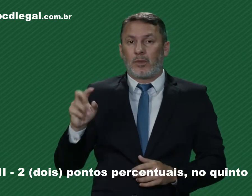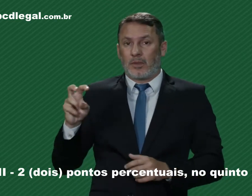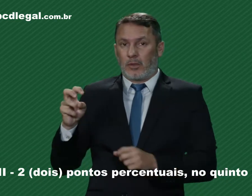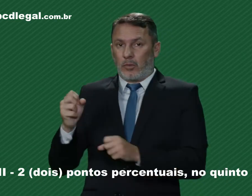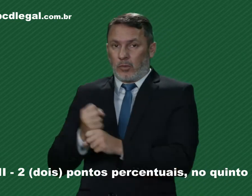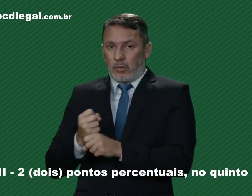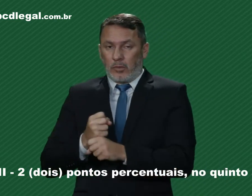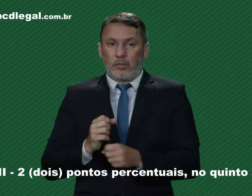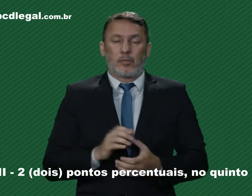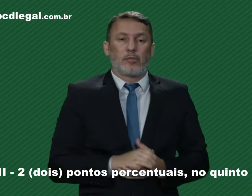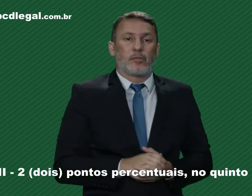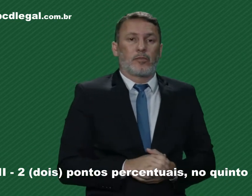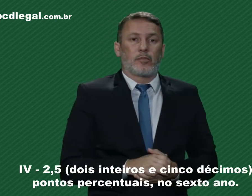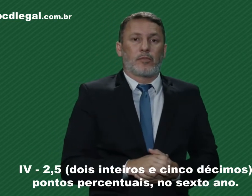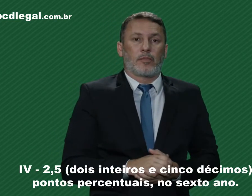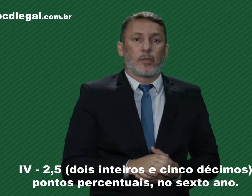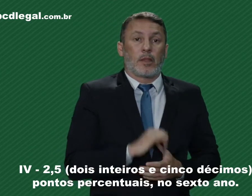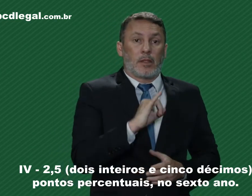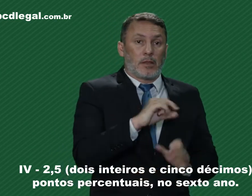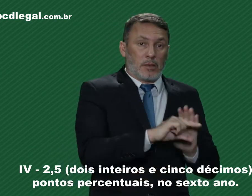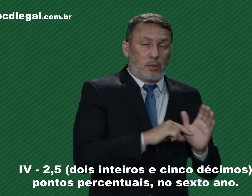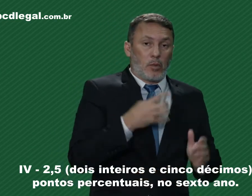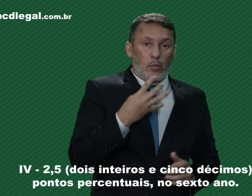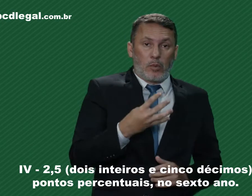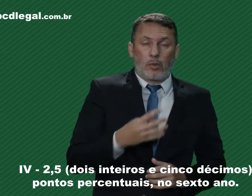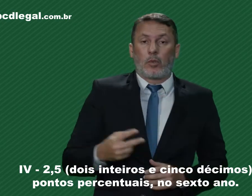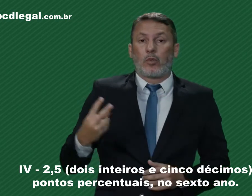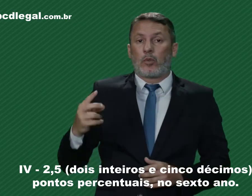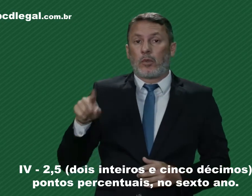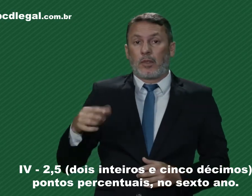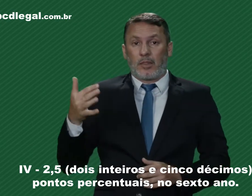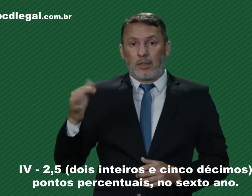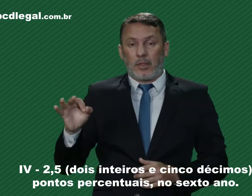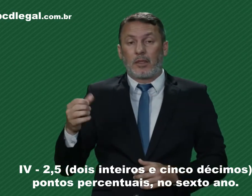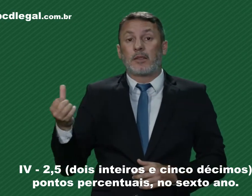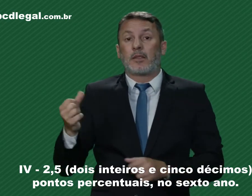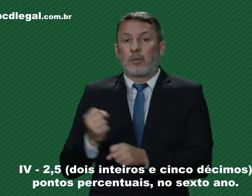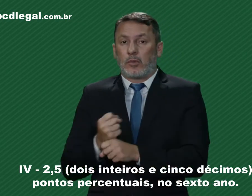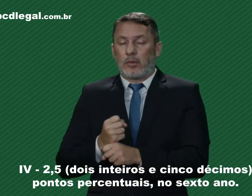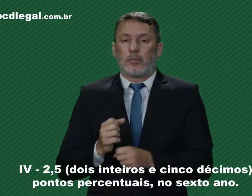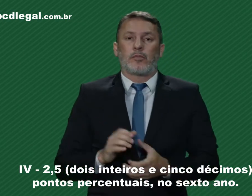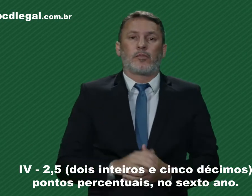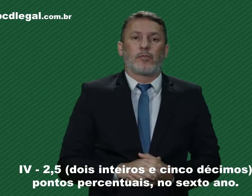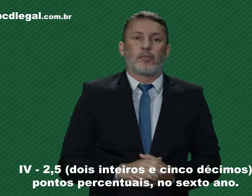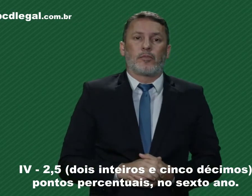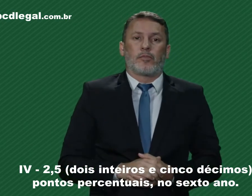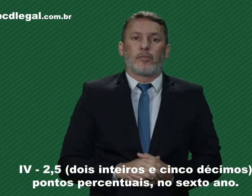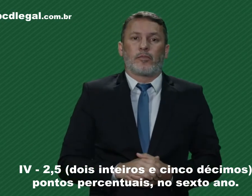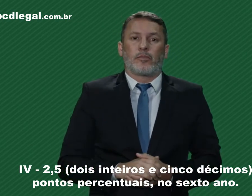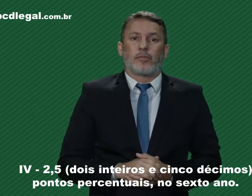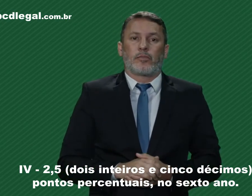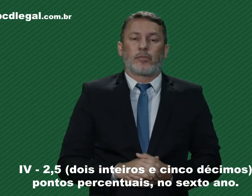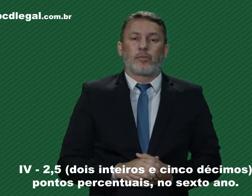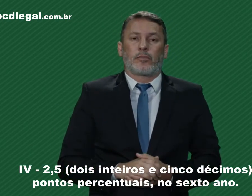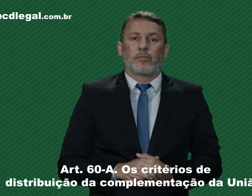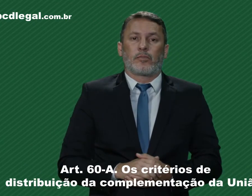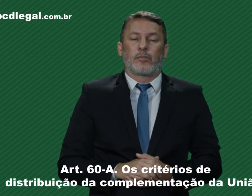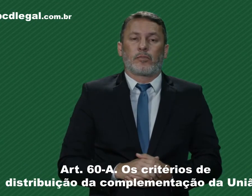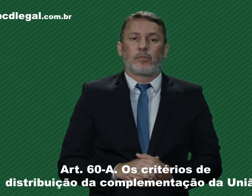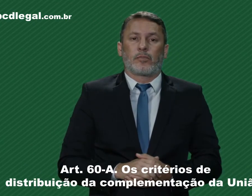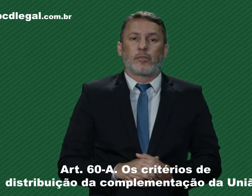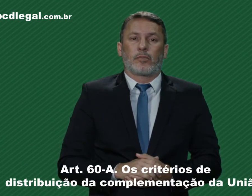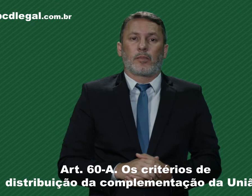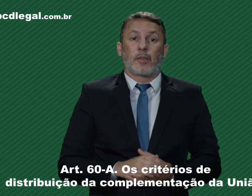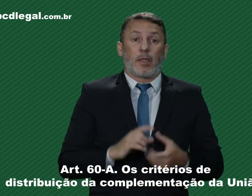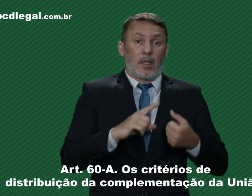pontos percentuais no quinto ano. Inciso 4, 2 inteiros e 5 décimos pontos percentuais no sexto ano.